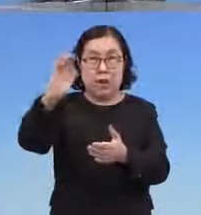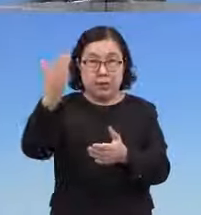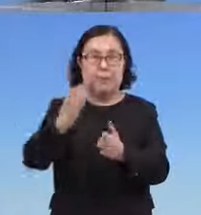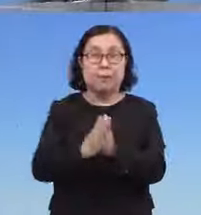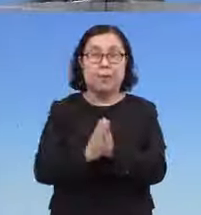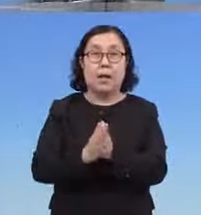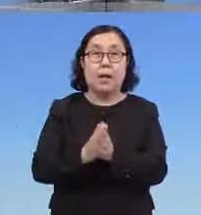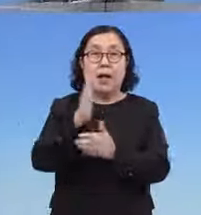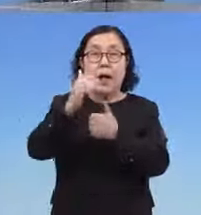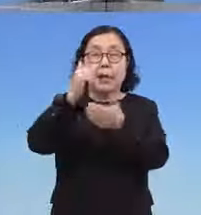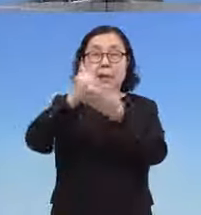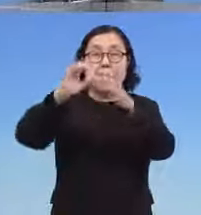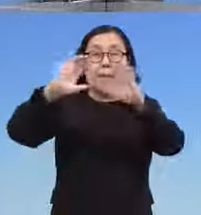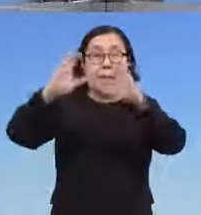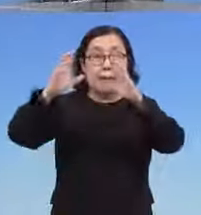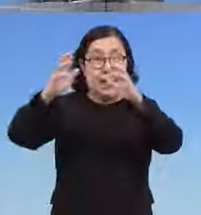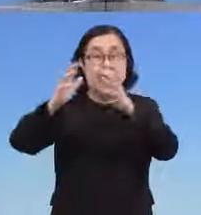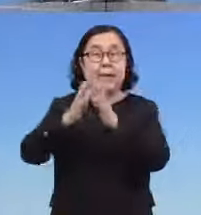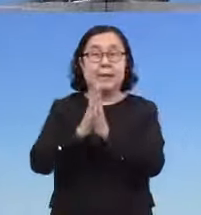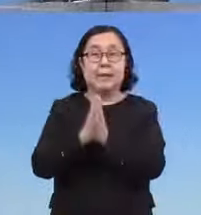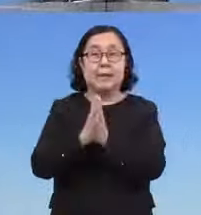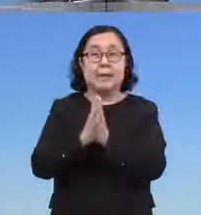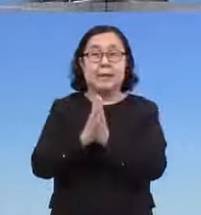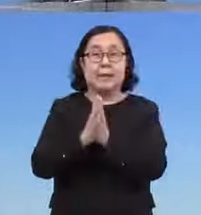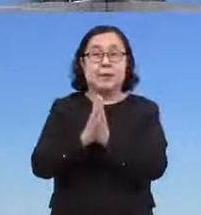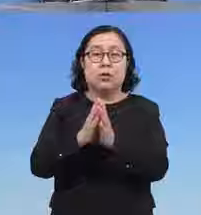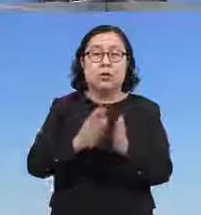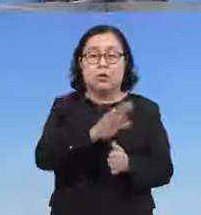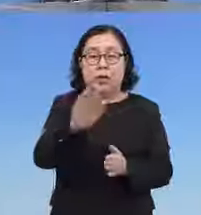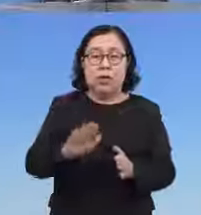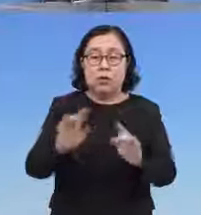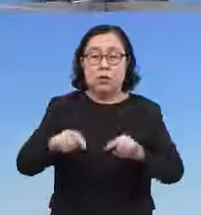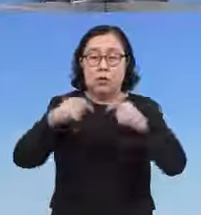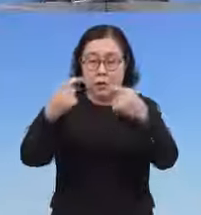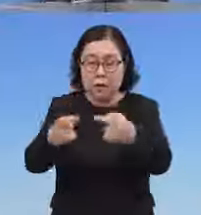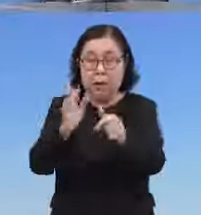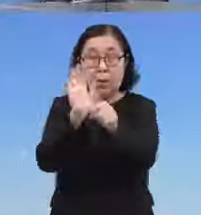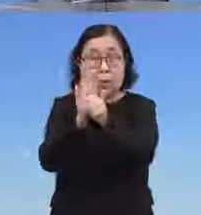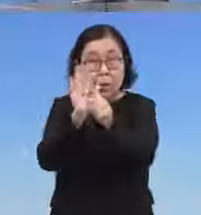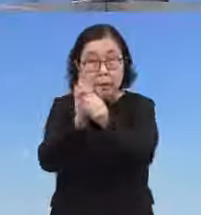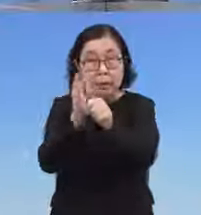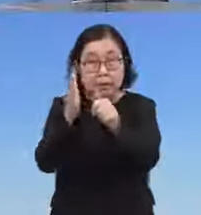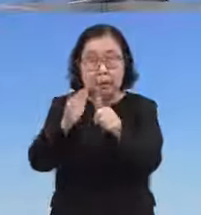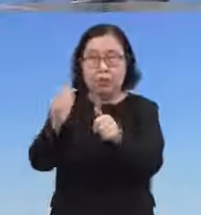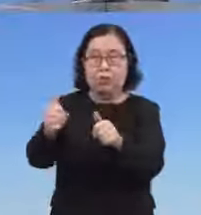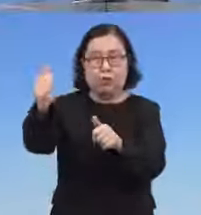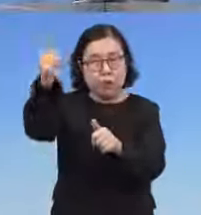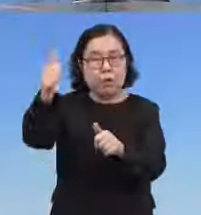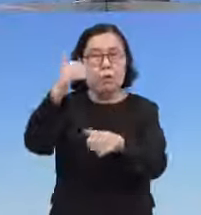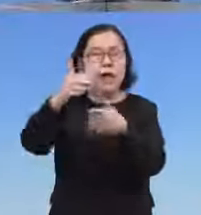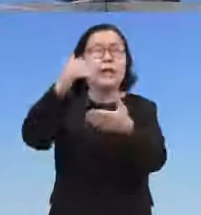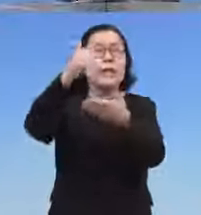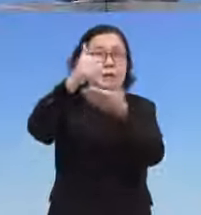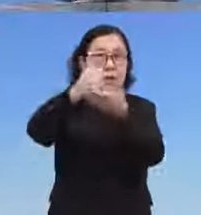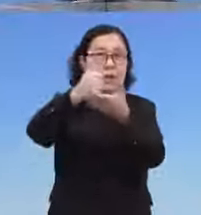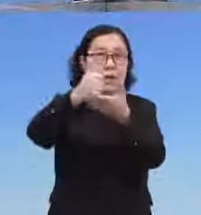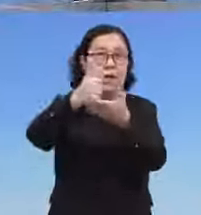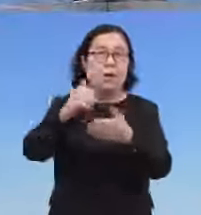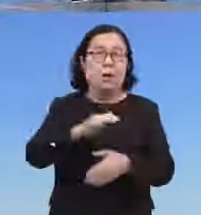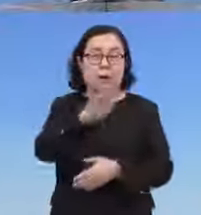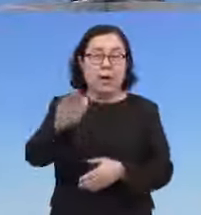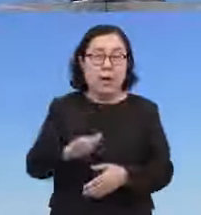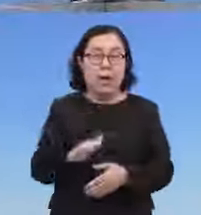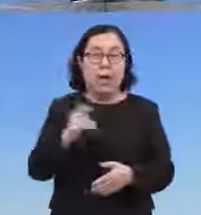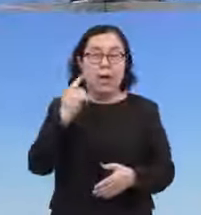하나님 나라는 우리가 거기에 동참하지만 하나님이 주도성을 가지고 일하시는 분, 주권자는 하나님이시라는 거예요.